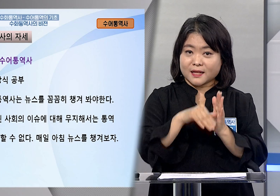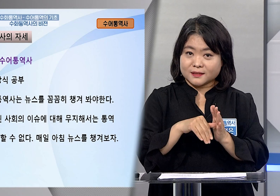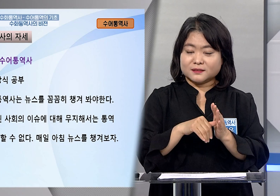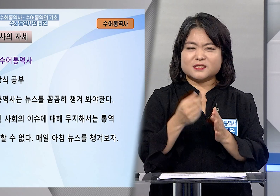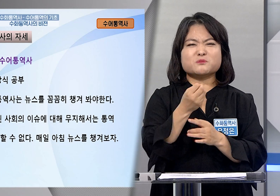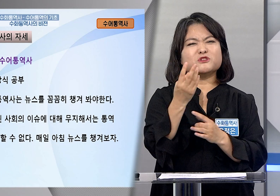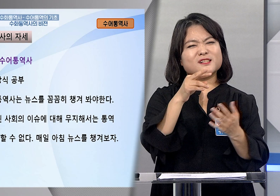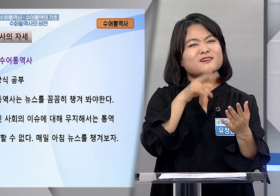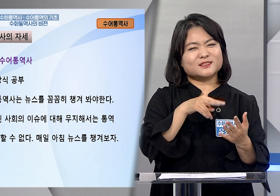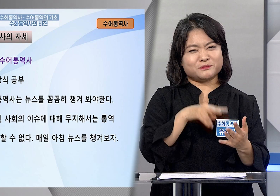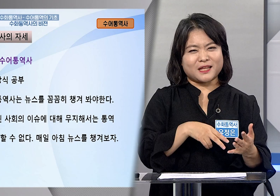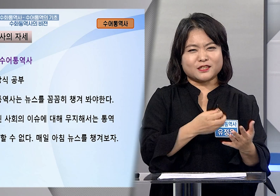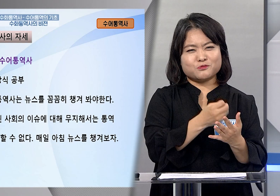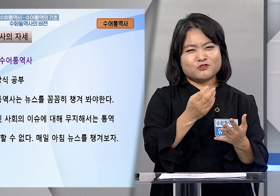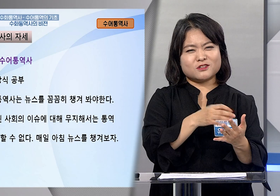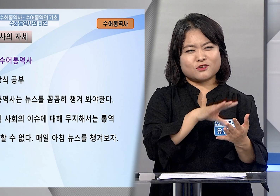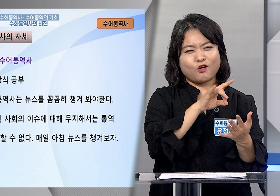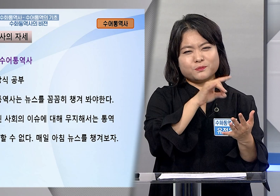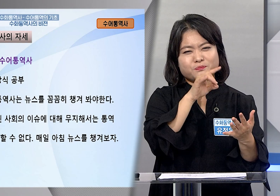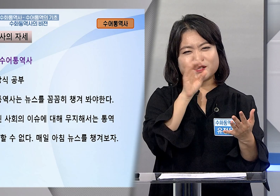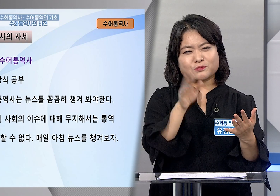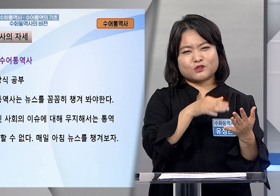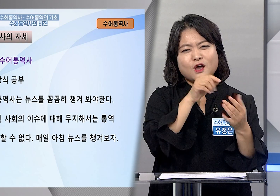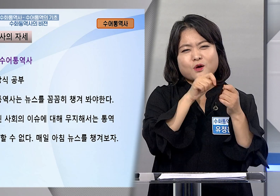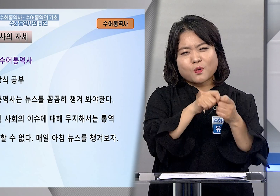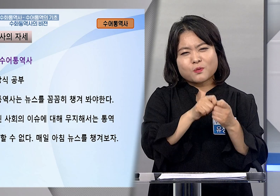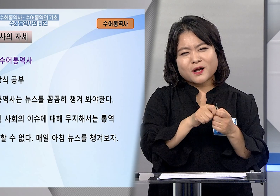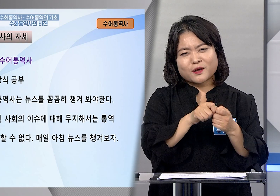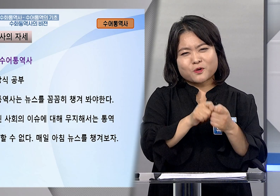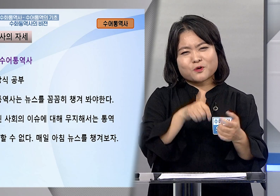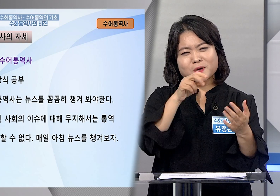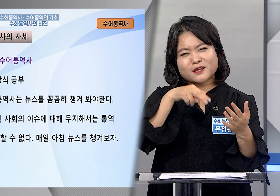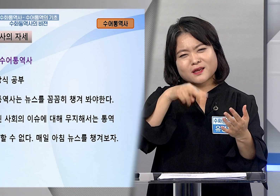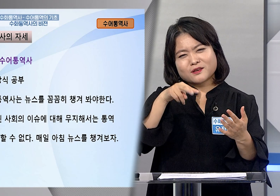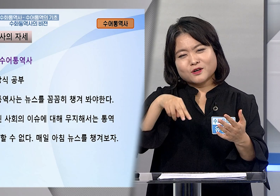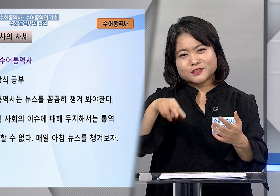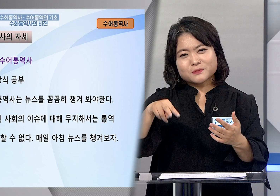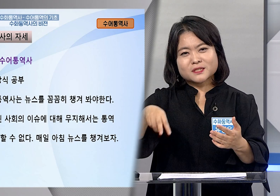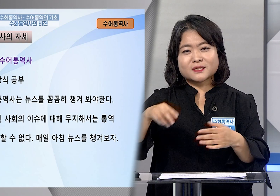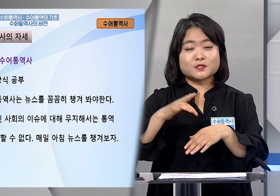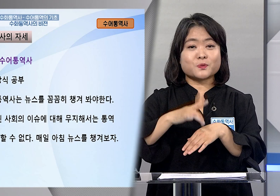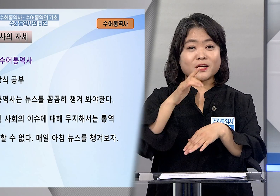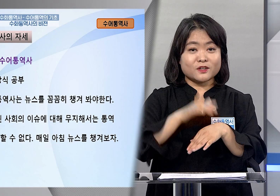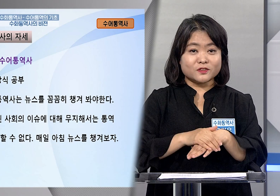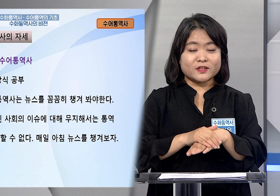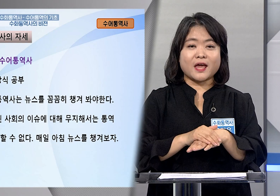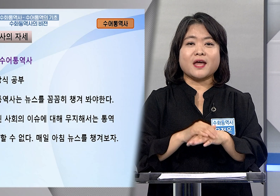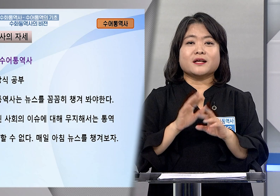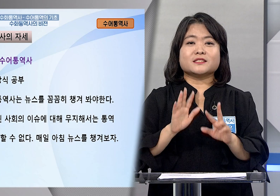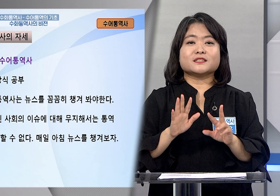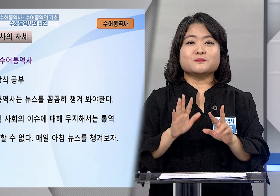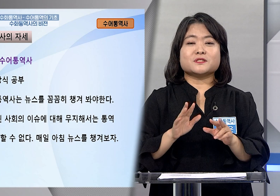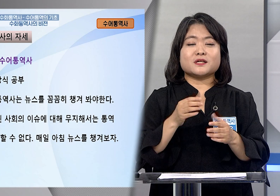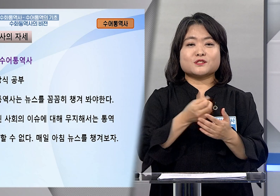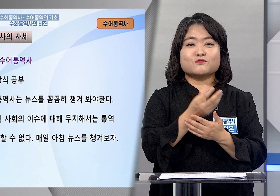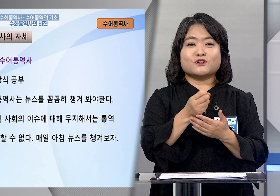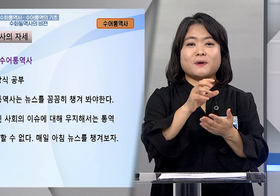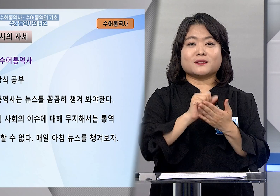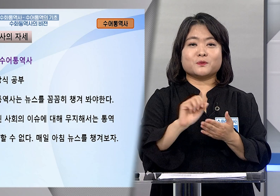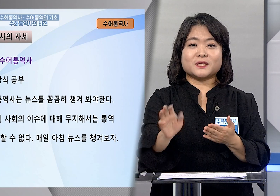때는 신문을 읽었습니다. 신문을 처음 페이지부터 꼼꼼하게 열심히 읽는 게 습관이었는데 지금 이제 신문을 받아보지